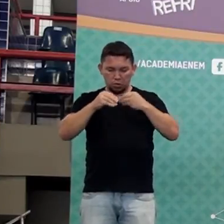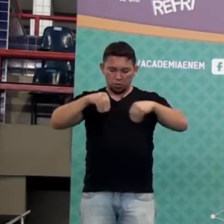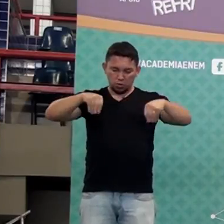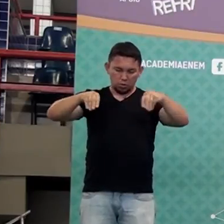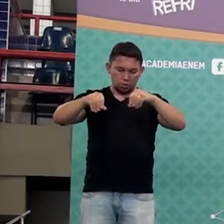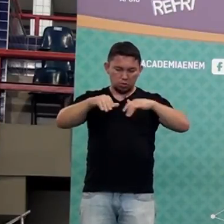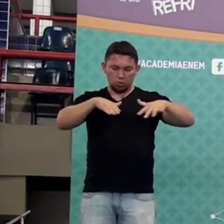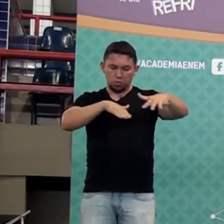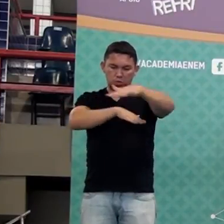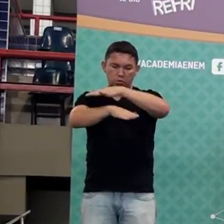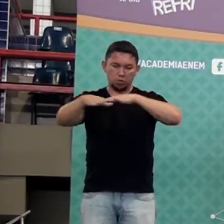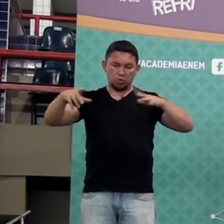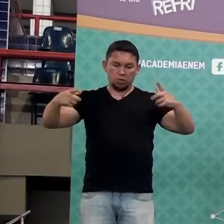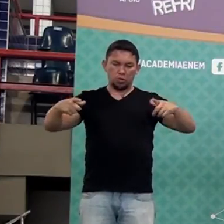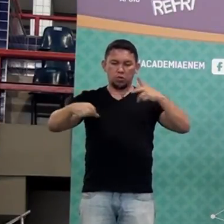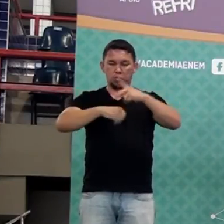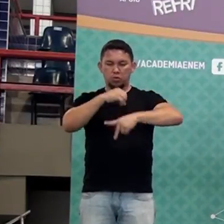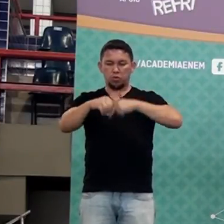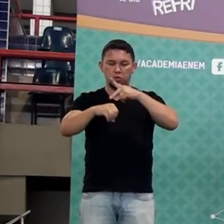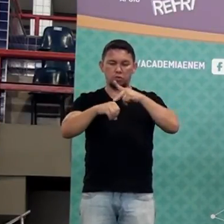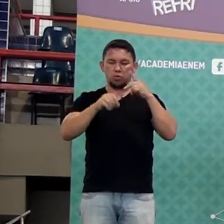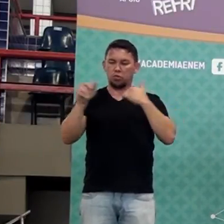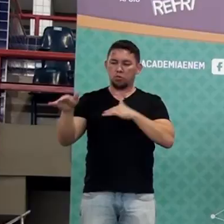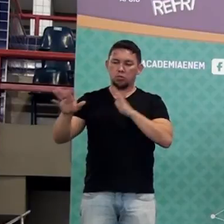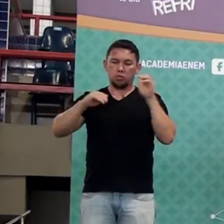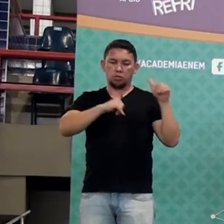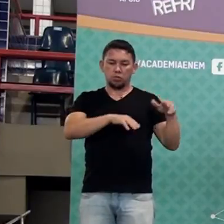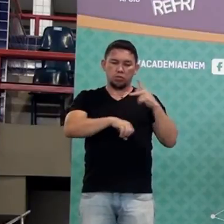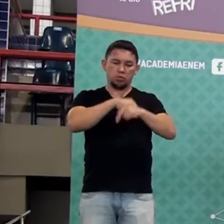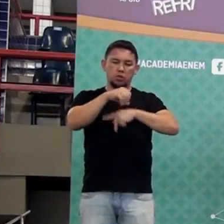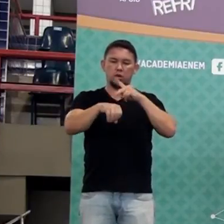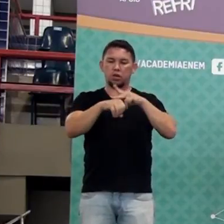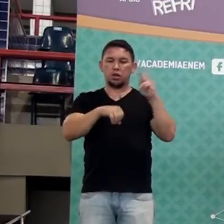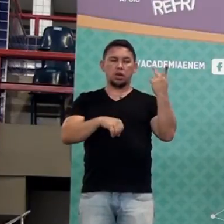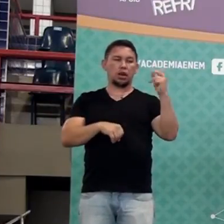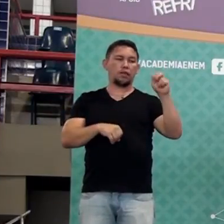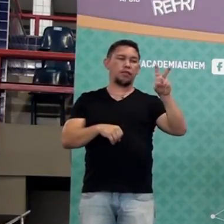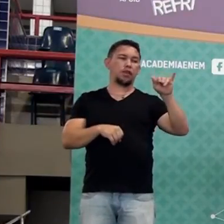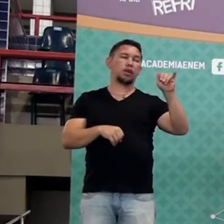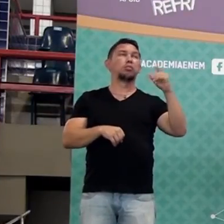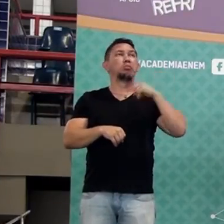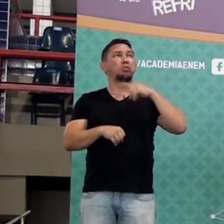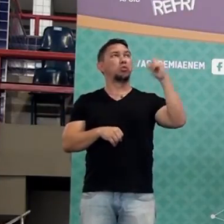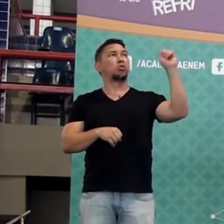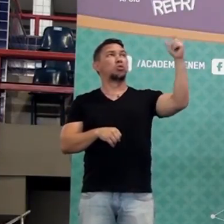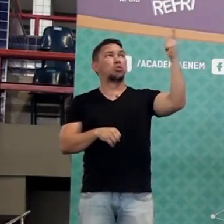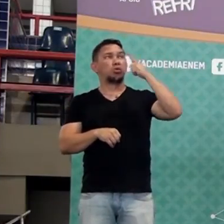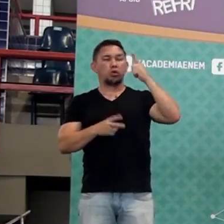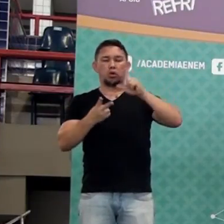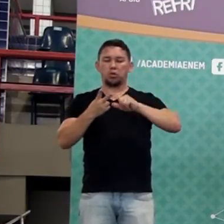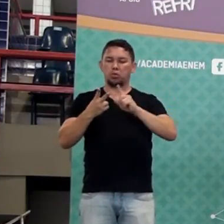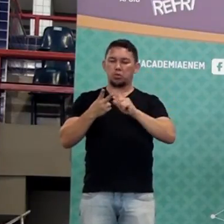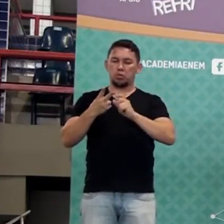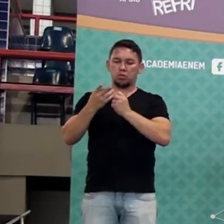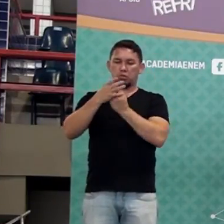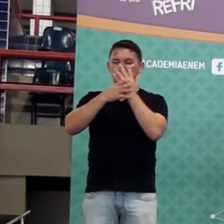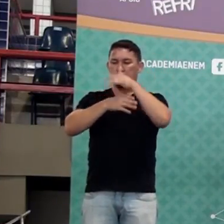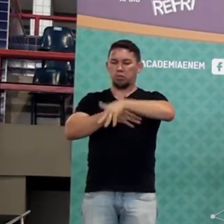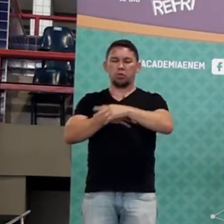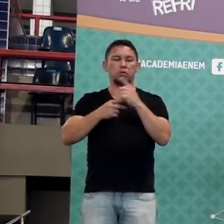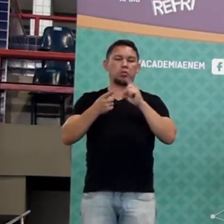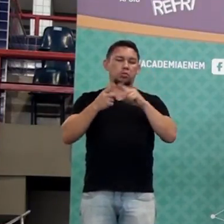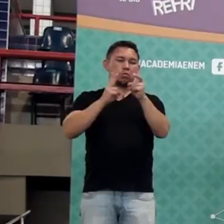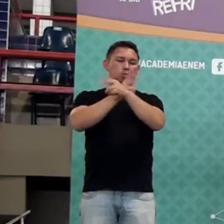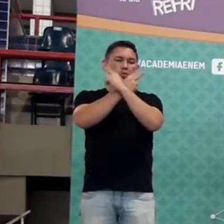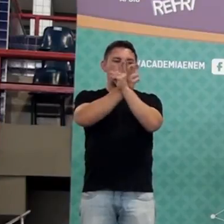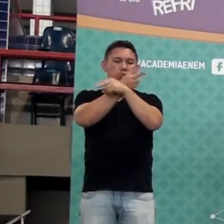desculpe, da região do país. No Havaí, eles utilizam muita energia solar e utilizam muita energia eólica